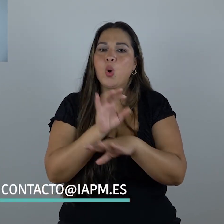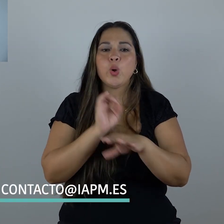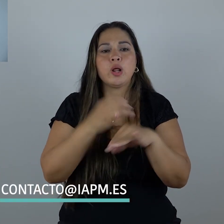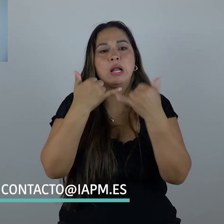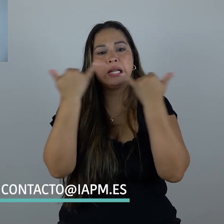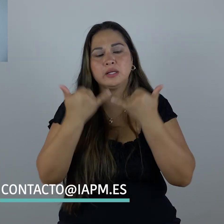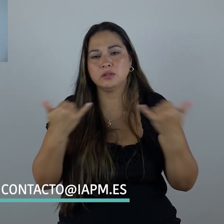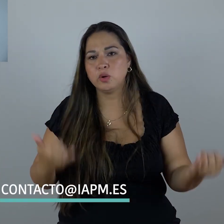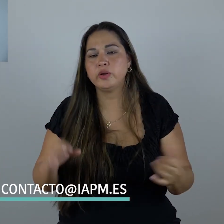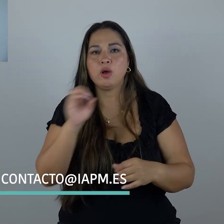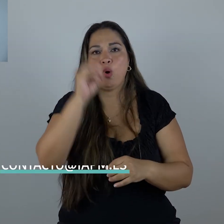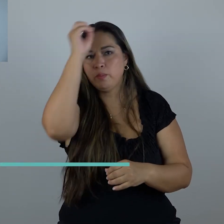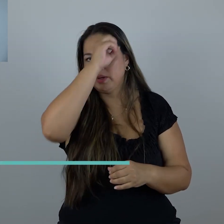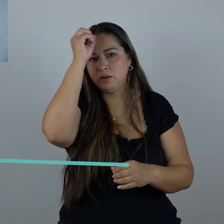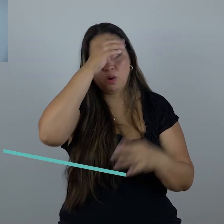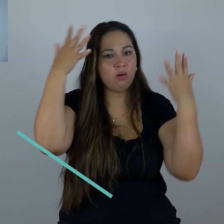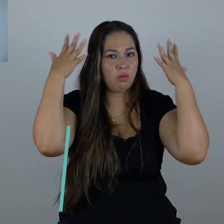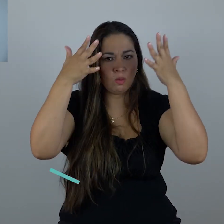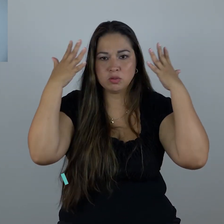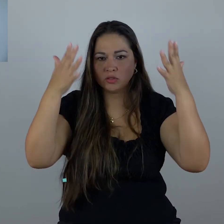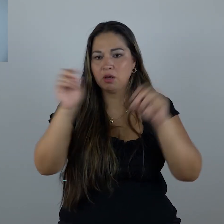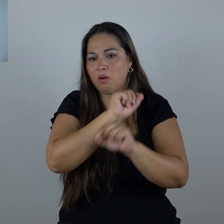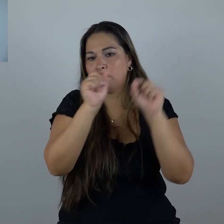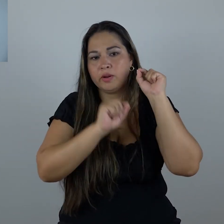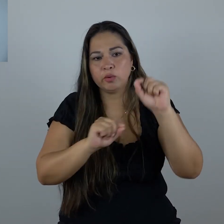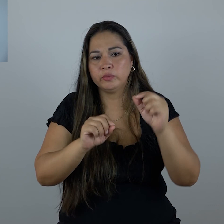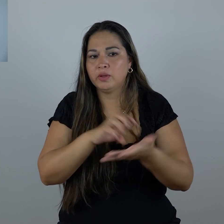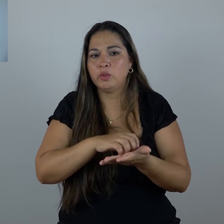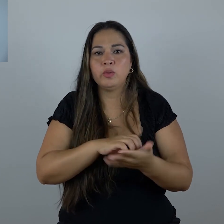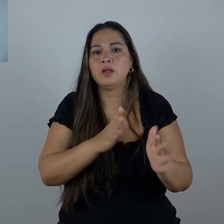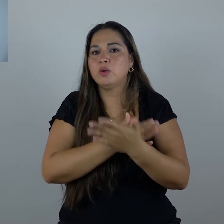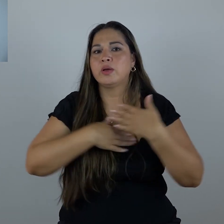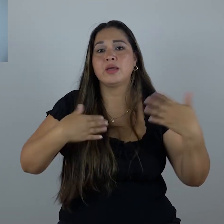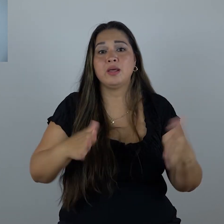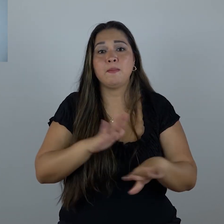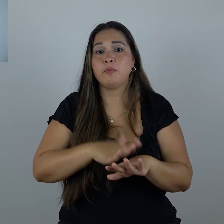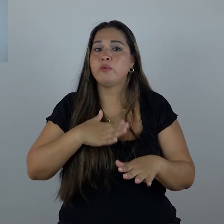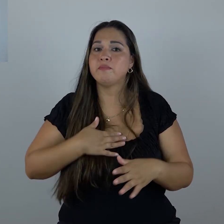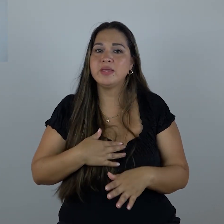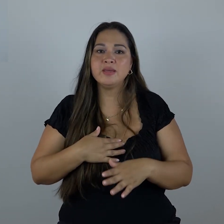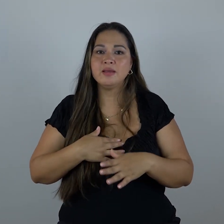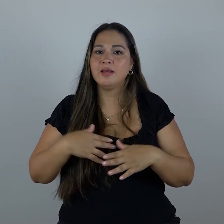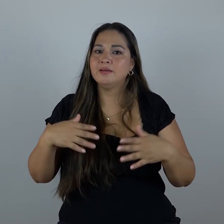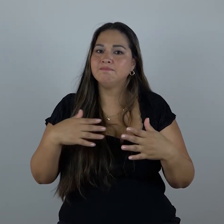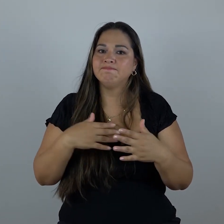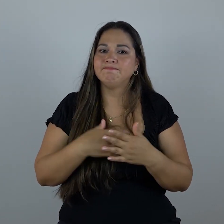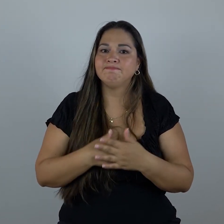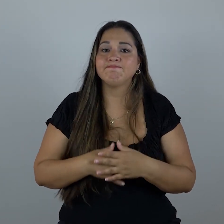electrónico, cualquier aportación será bienvenida. Por mi parte, nada más. Hasta pronto.